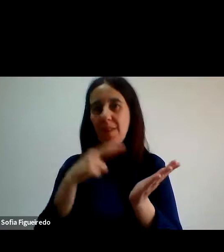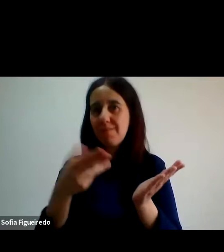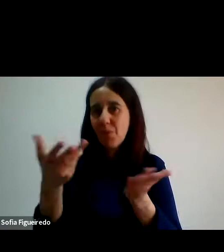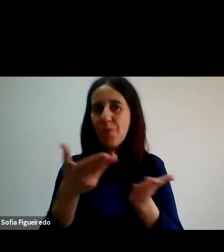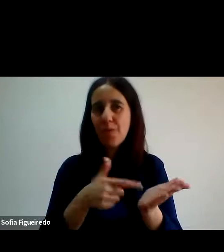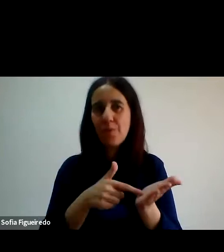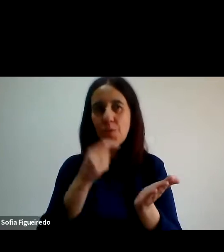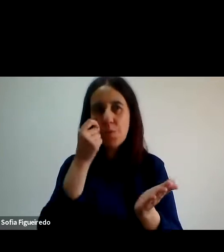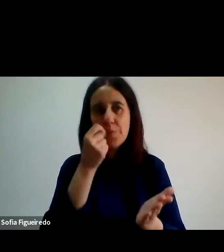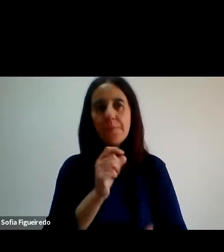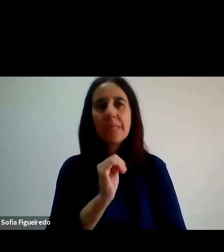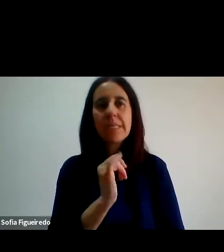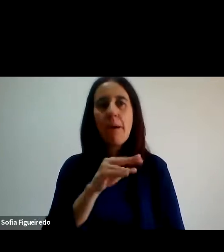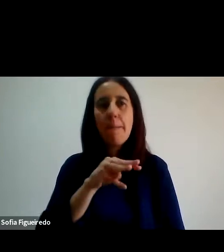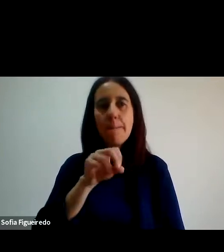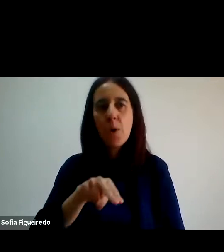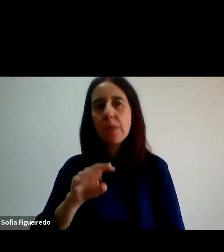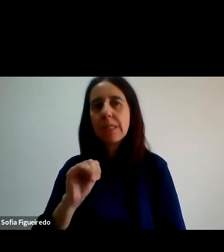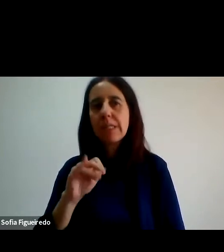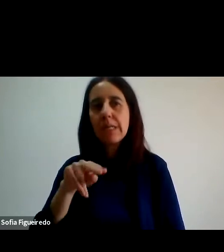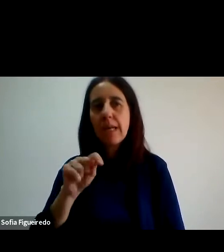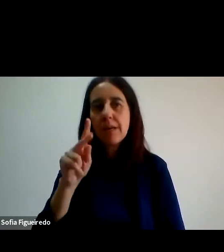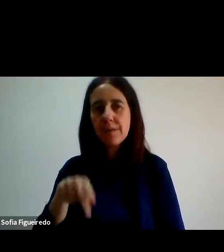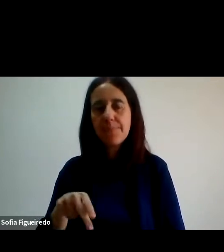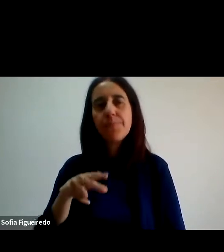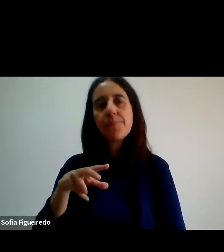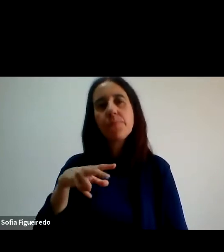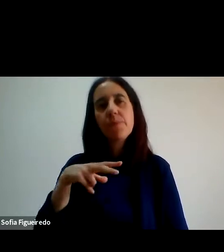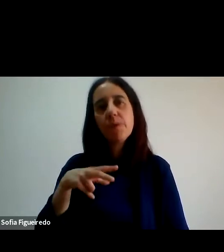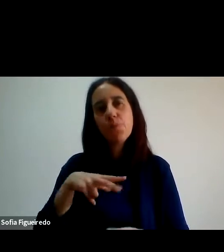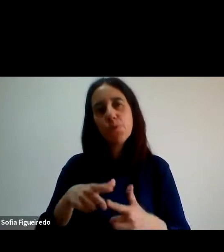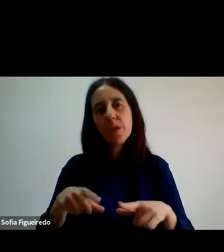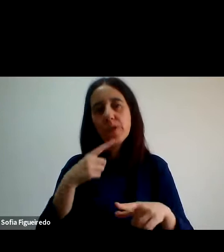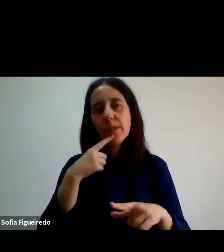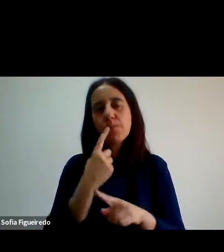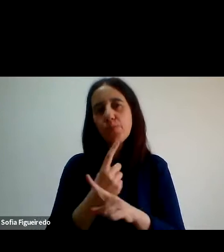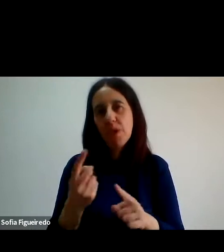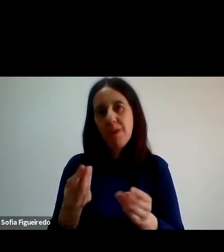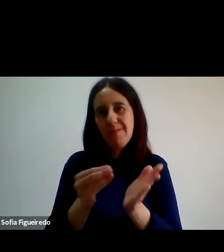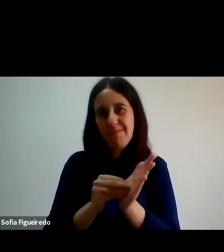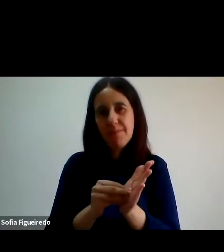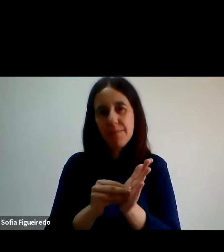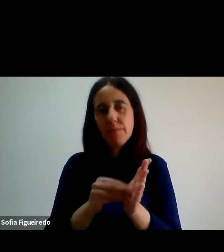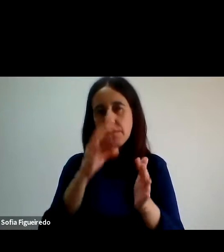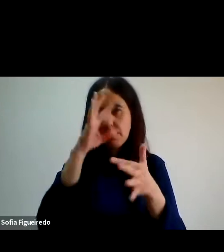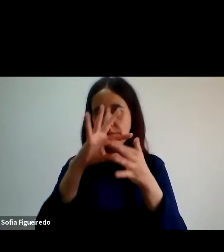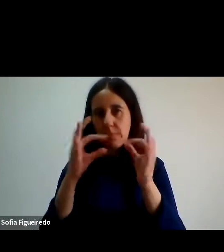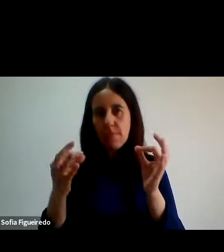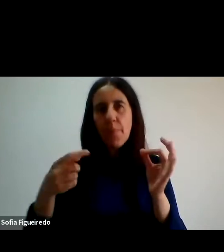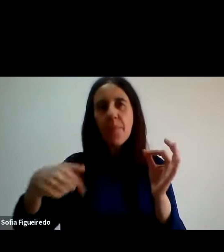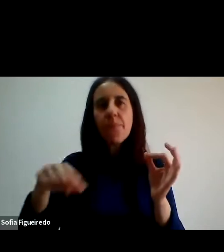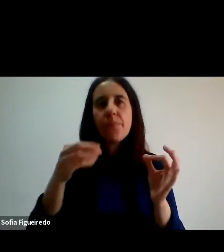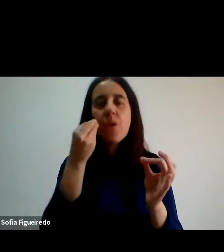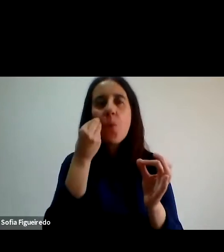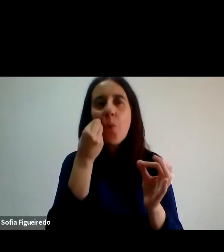Sinek, que em português se chama Comece pelo Porquê, que ajuda muito a pensar precisamente nesta lógica, que é como é que nós nos pomos,